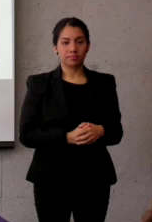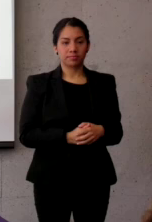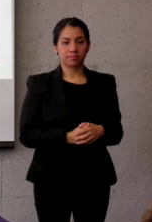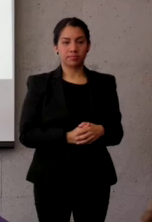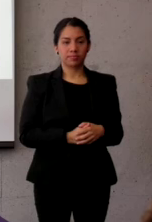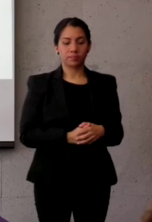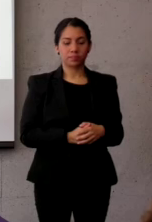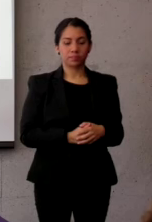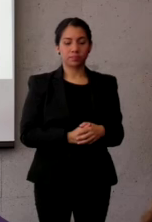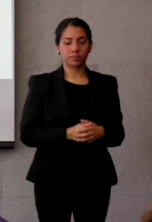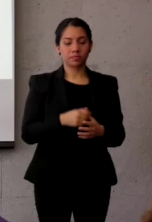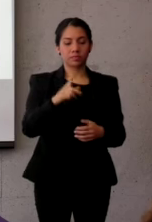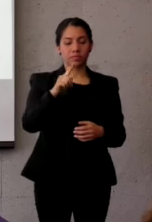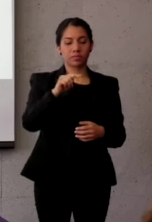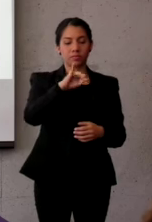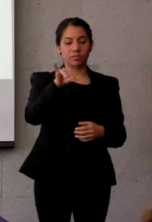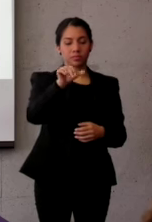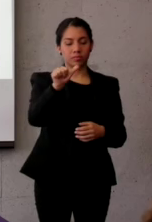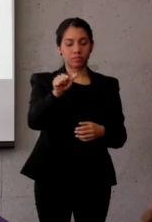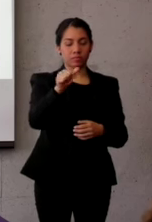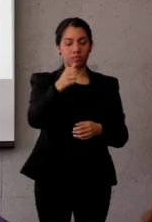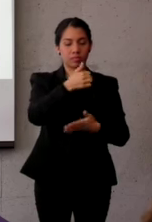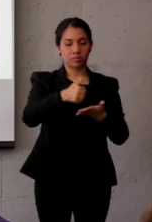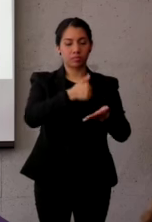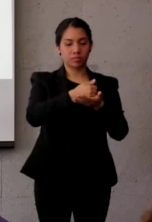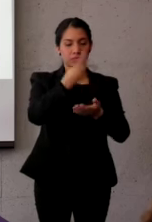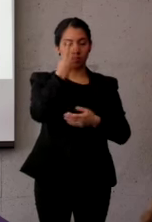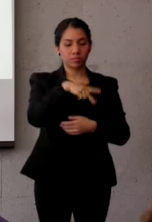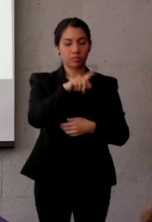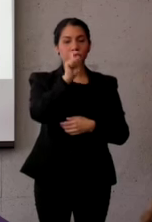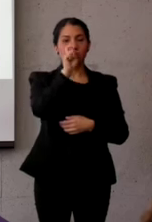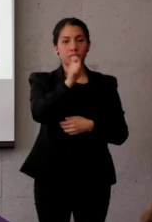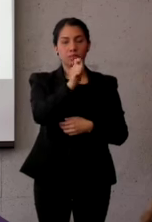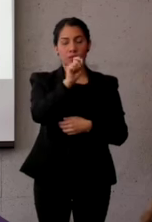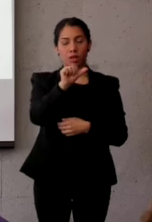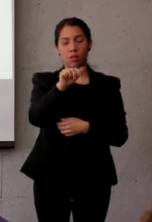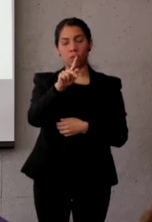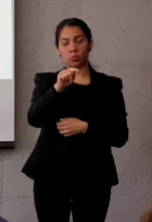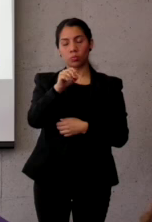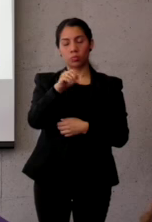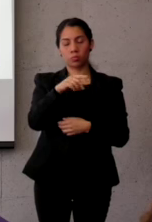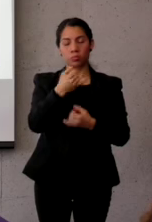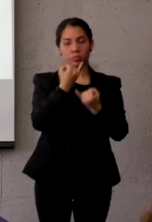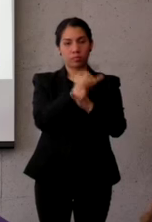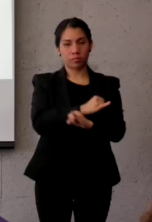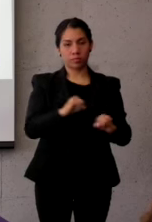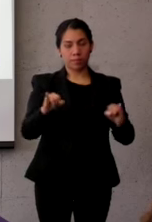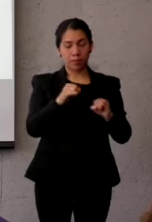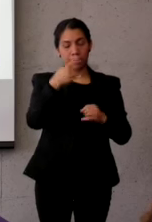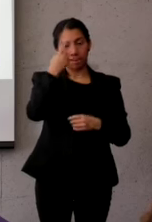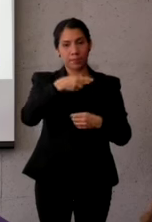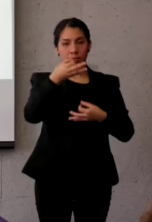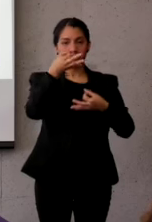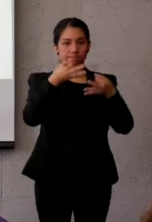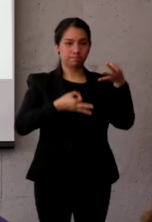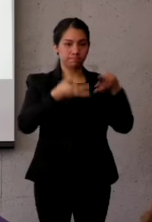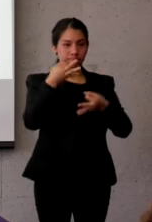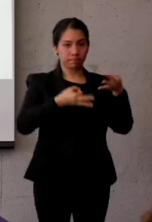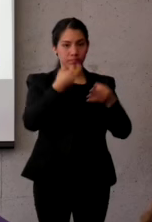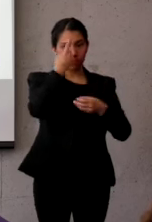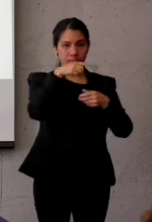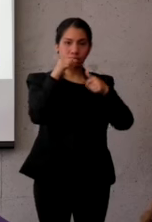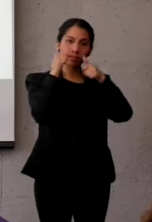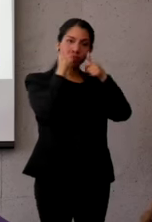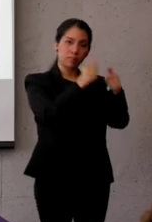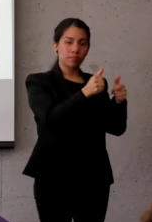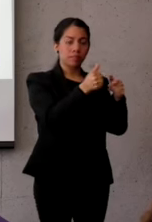El Tribunal de Justicia Administrativa de esta ciudad es un órgano con plena autonomía de naturaleza jurisdiccional, dedicado a atender las